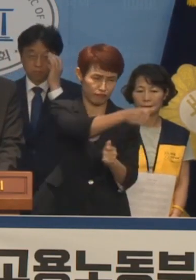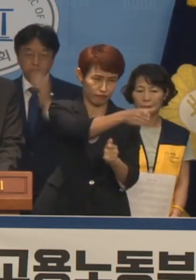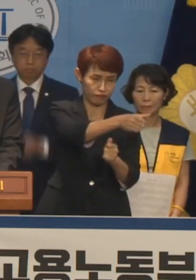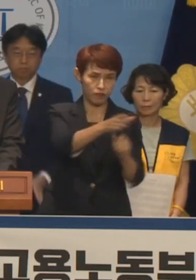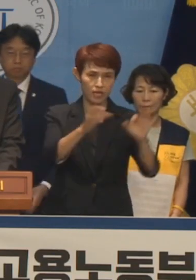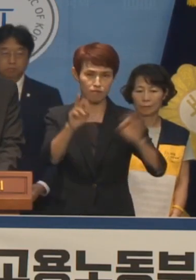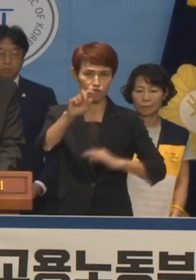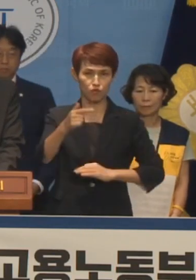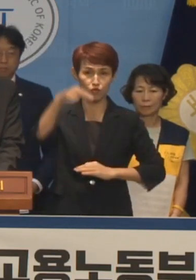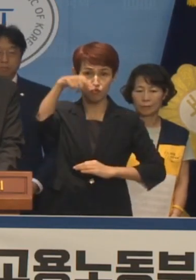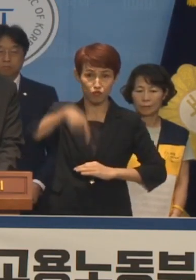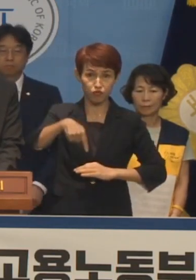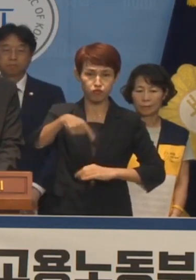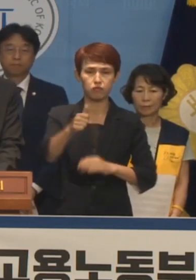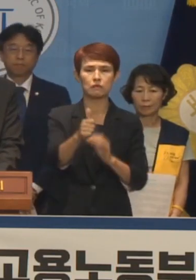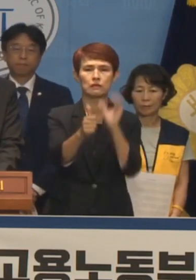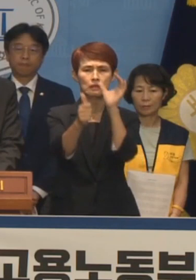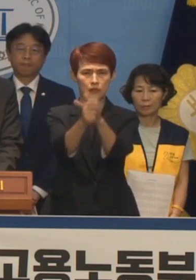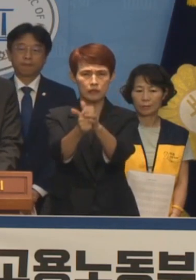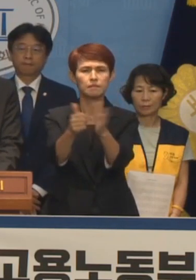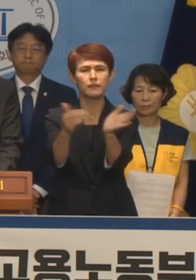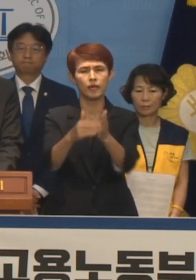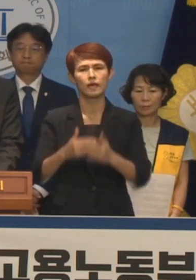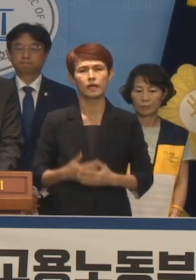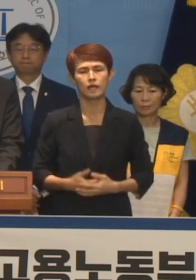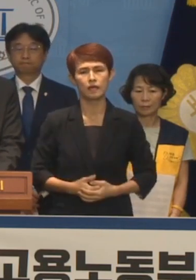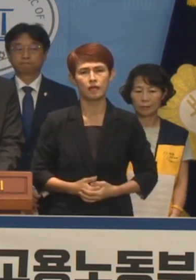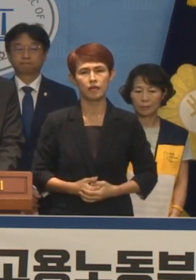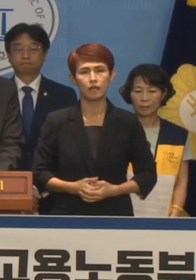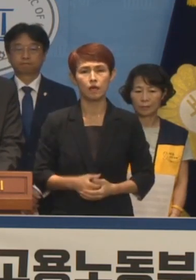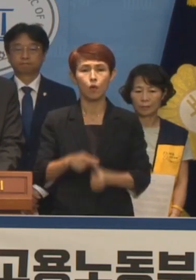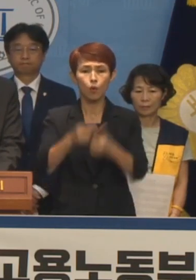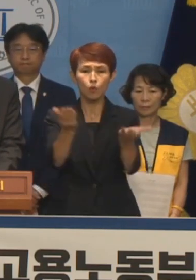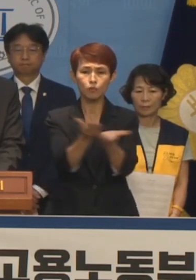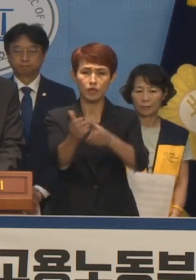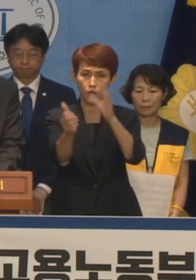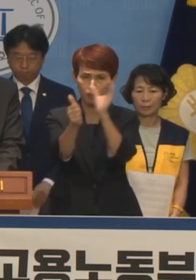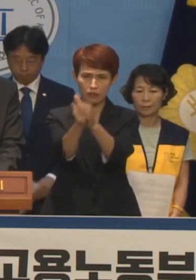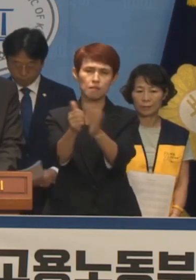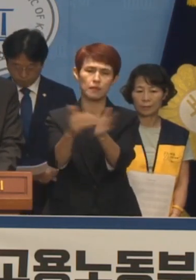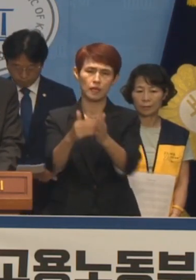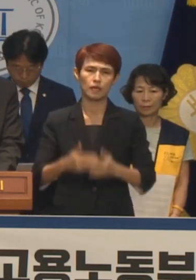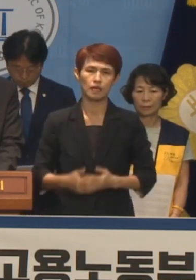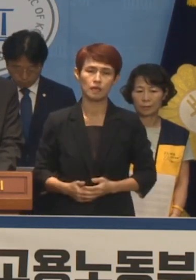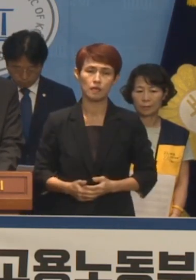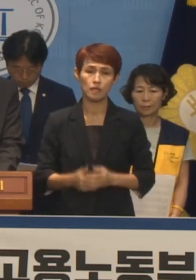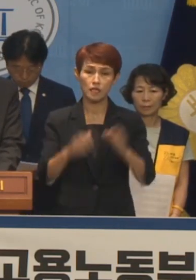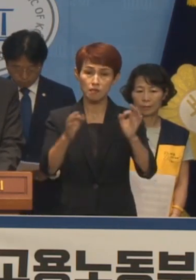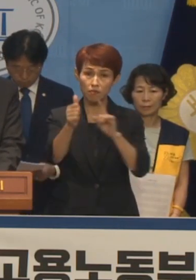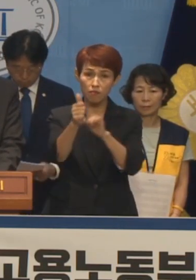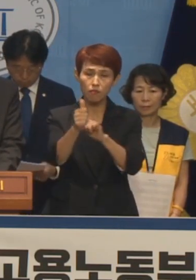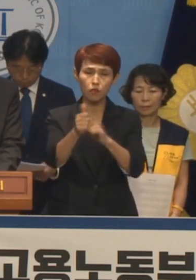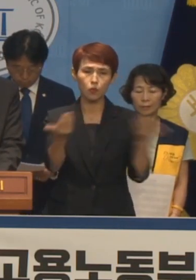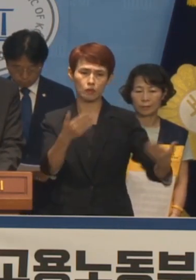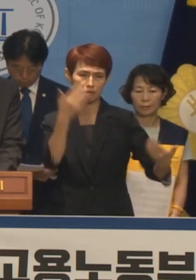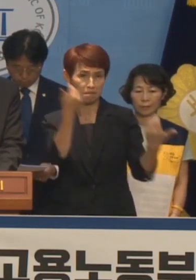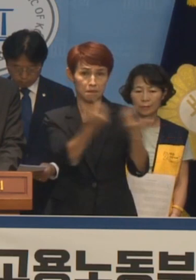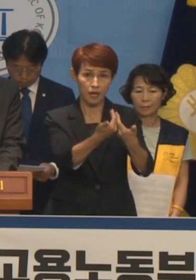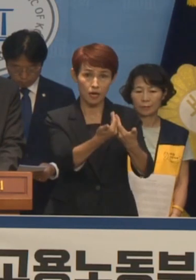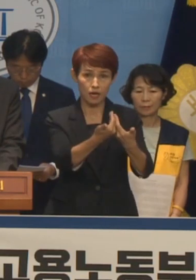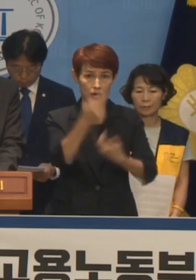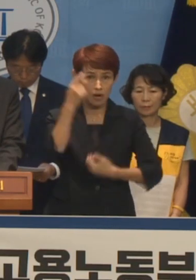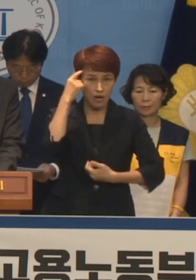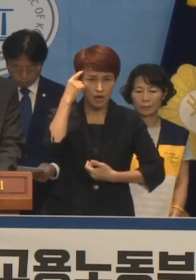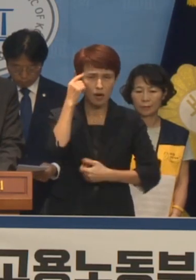김문수를 고용노동부 장관 후보로 지명했습니다. 김문수 후보의 반노동 인식은 여러 언론을 통해 이미